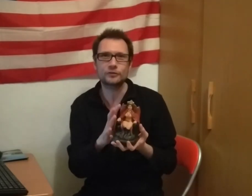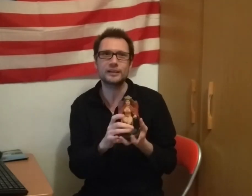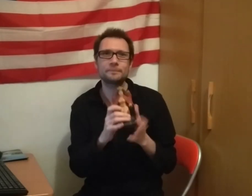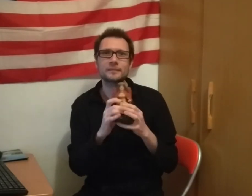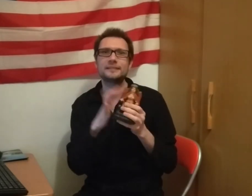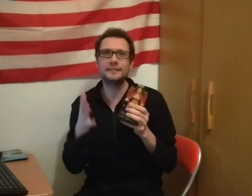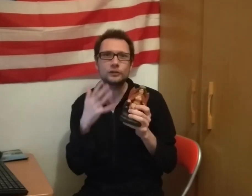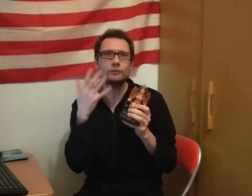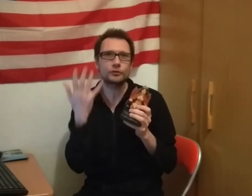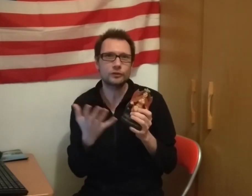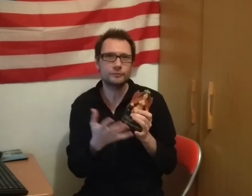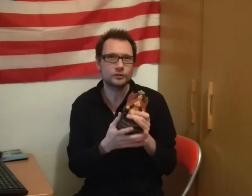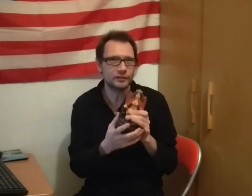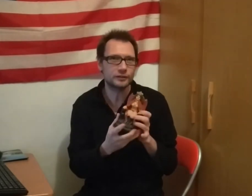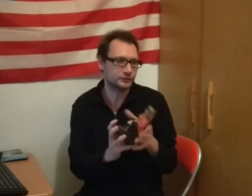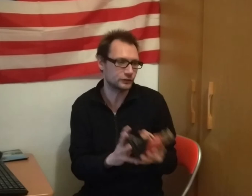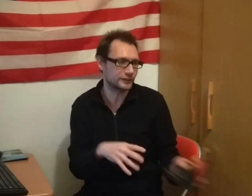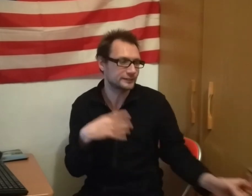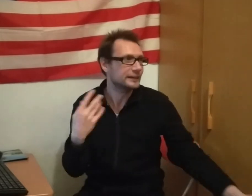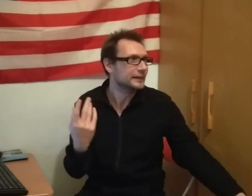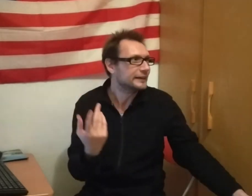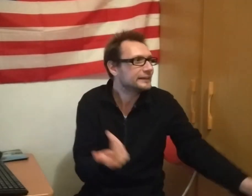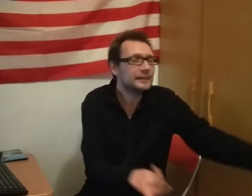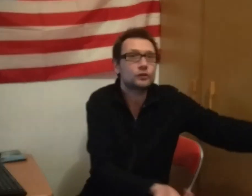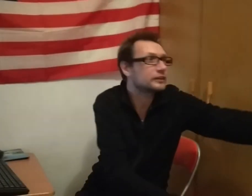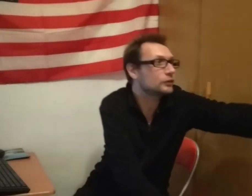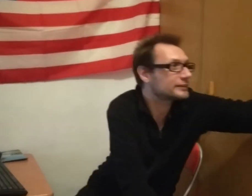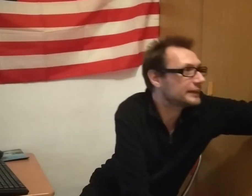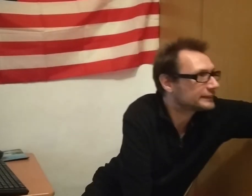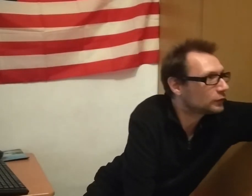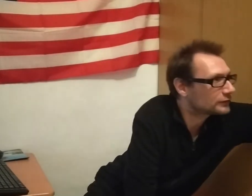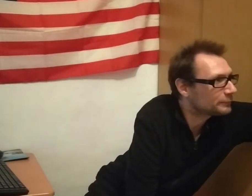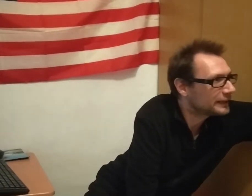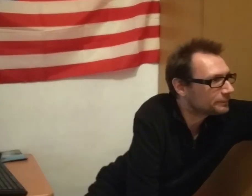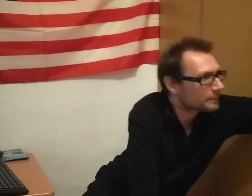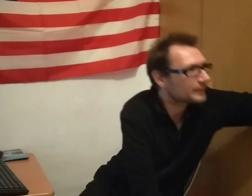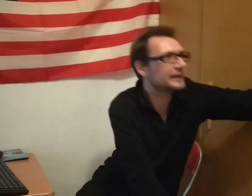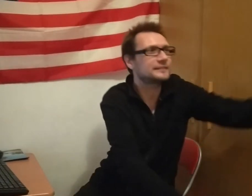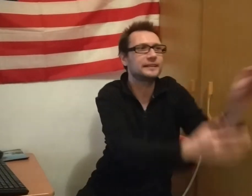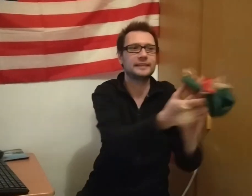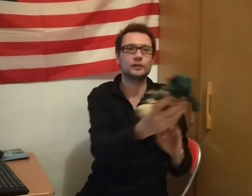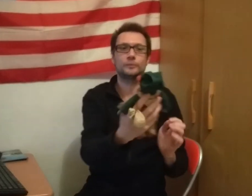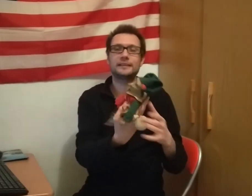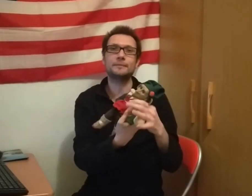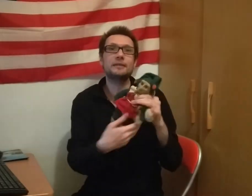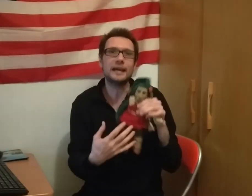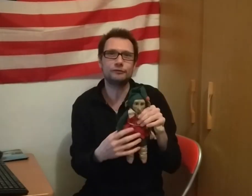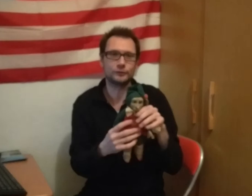pompagira, sí que tuve muchas visualizaciones. Y yo que sé, tengo también este, tengo también mi elfo,